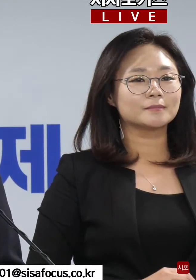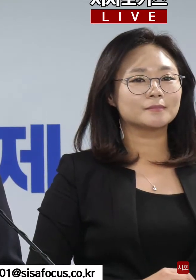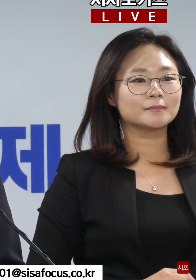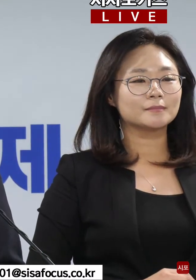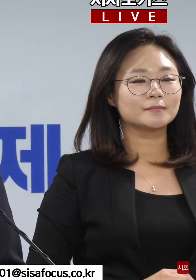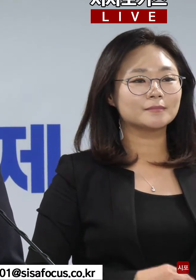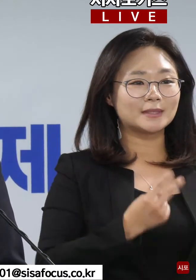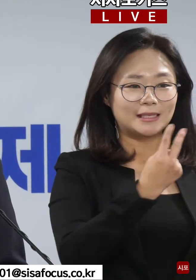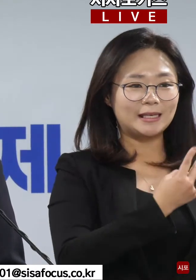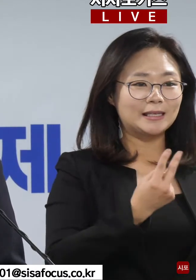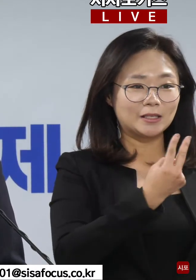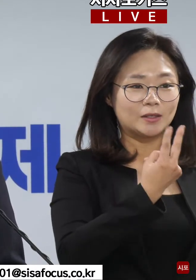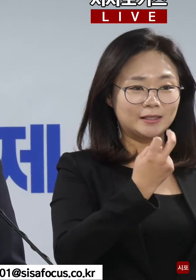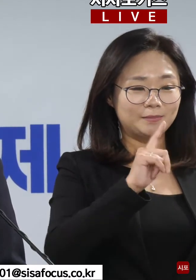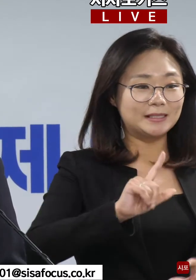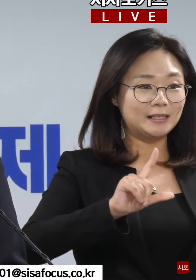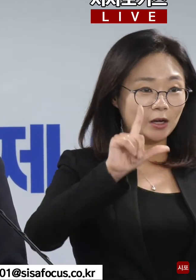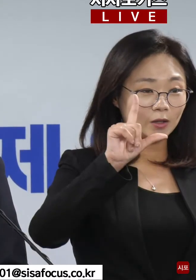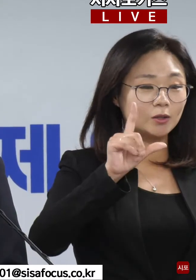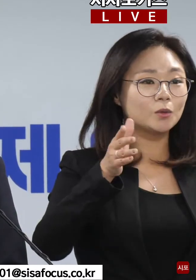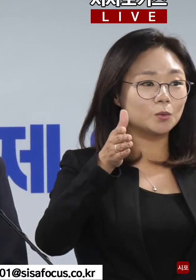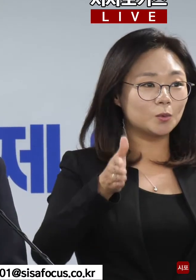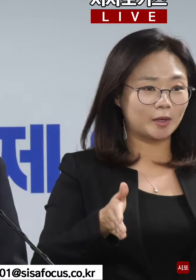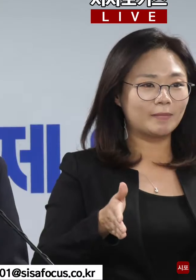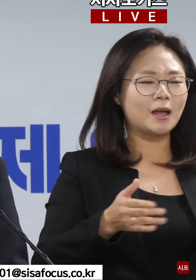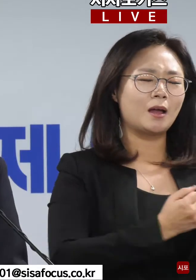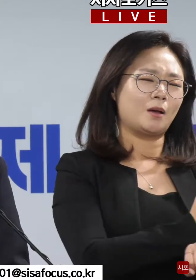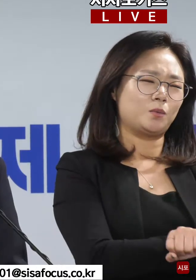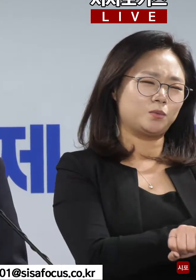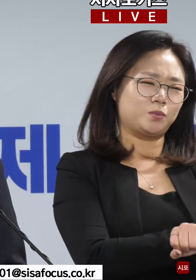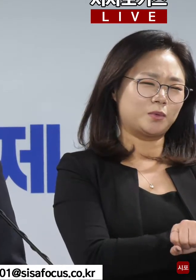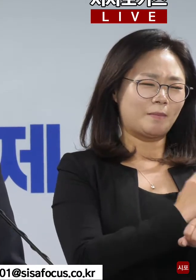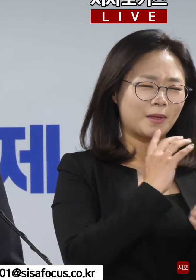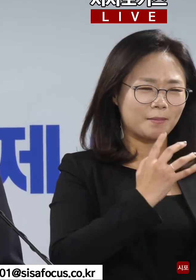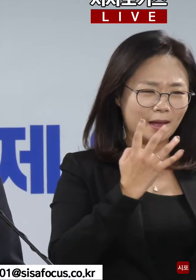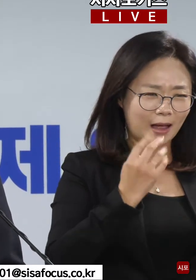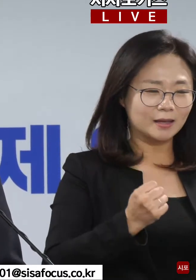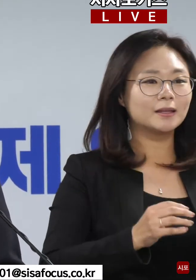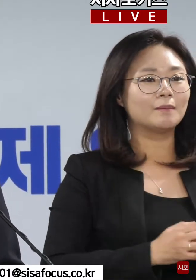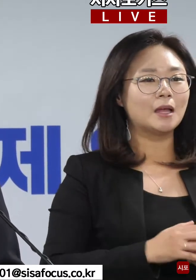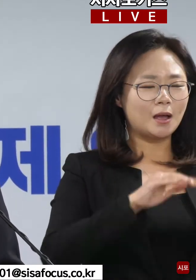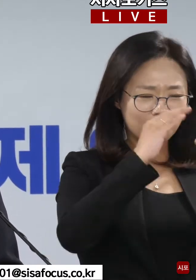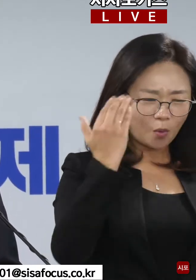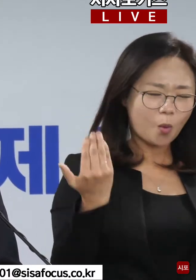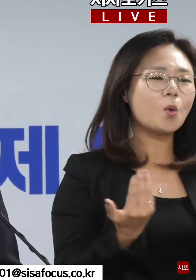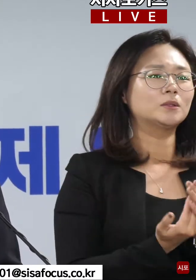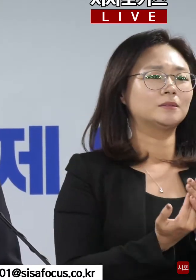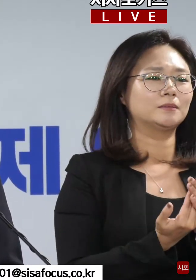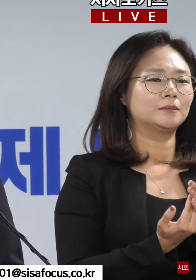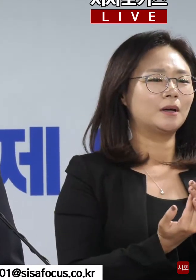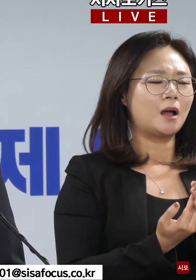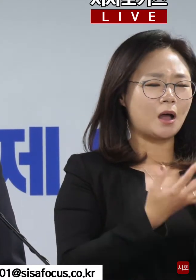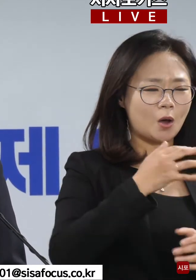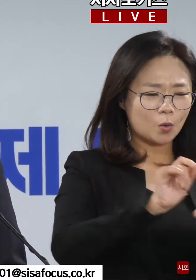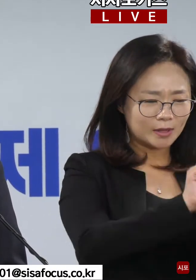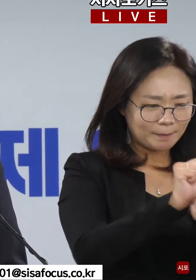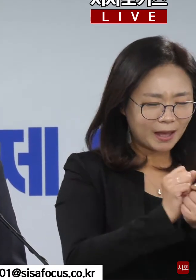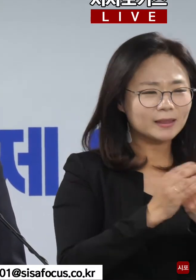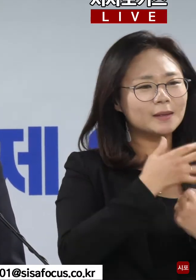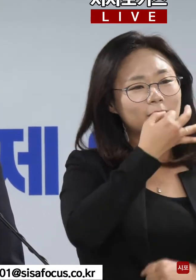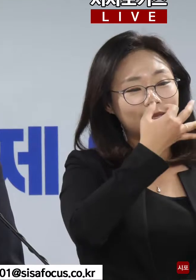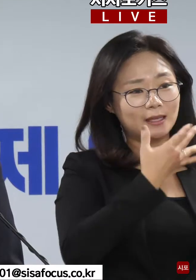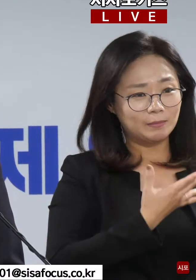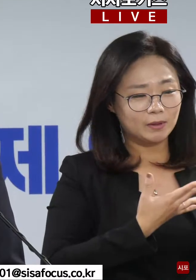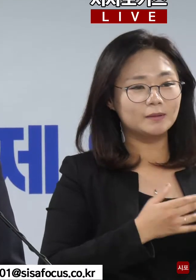정말 2021년 고생 많으셨습니다. 모두에게 힘든 한 해였고 또